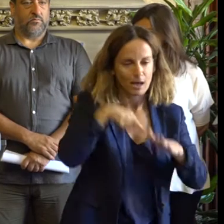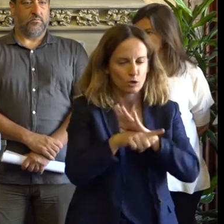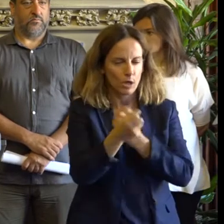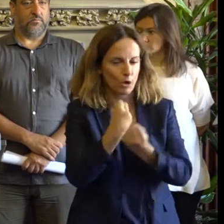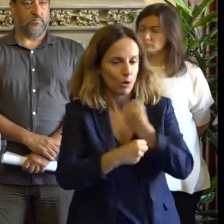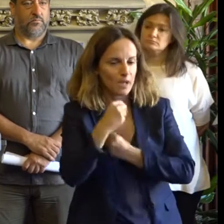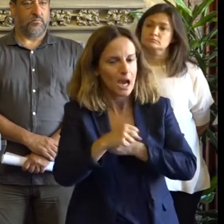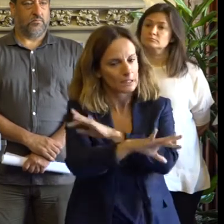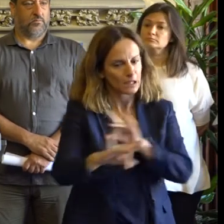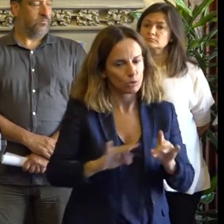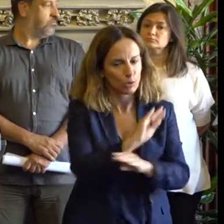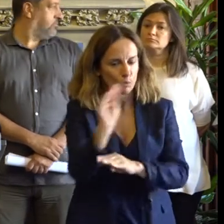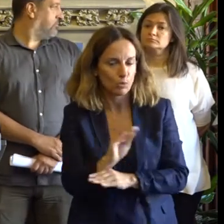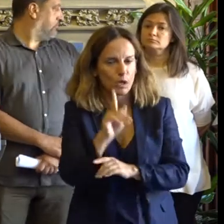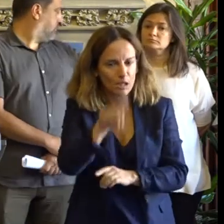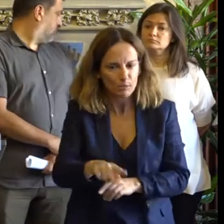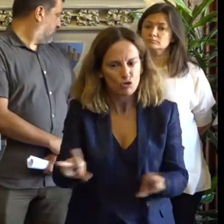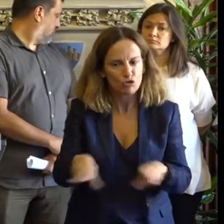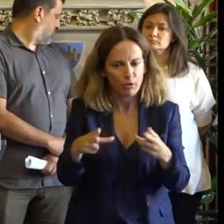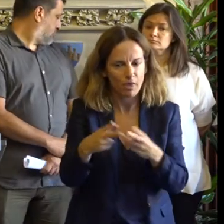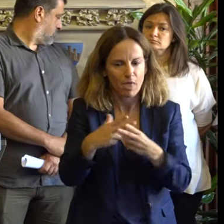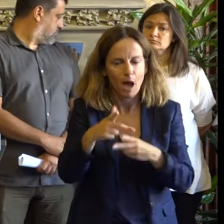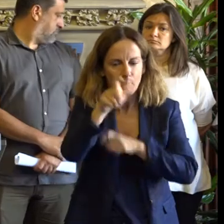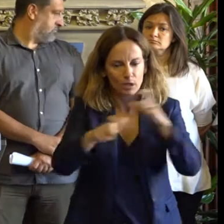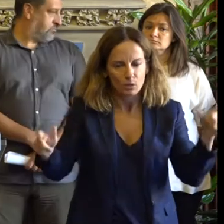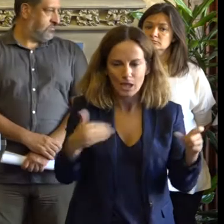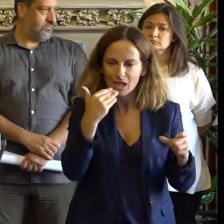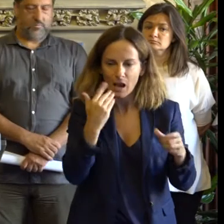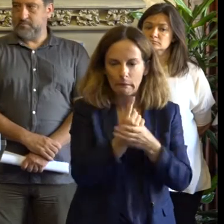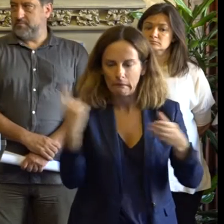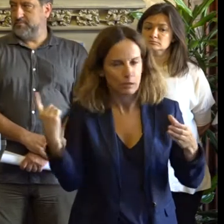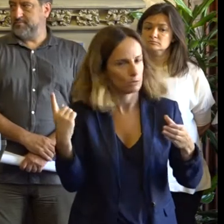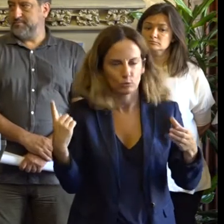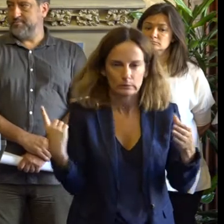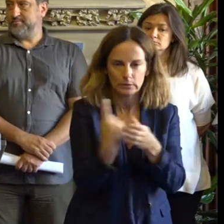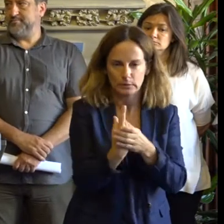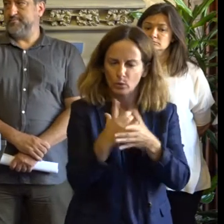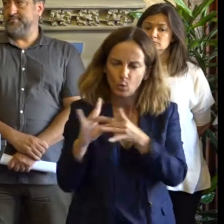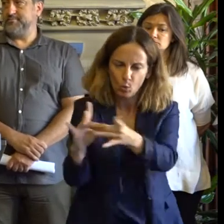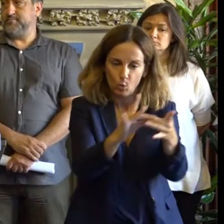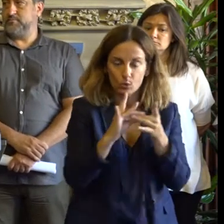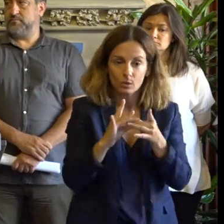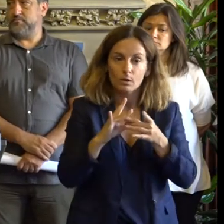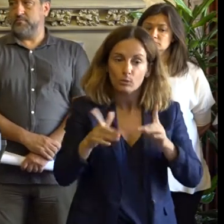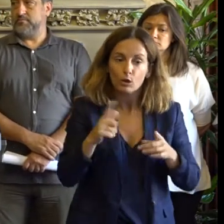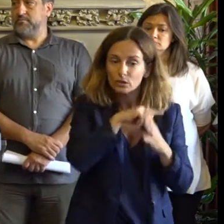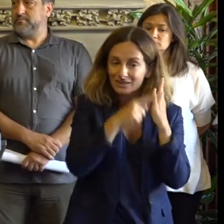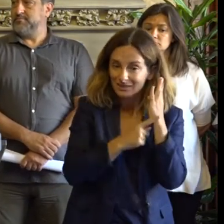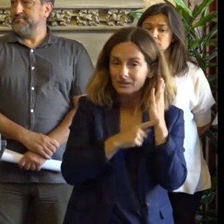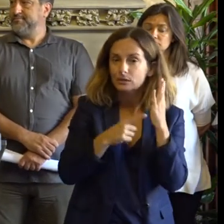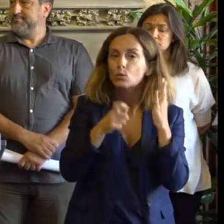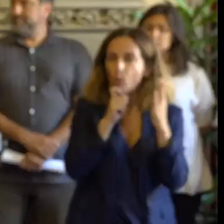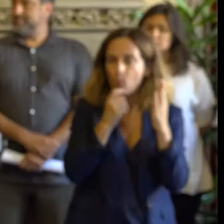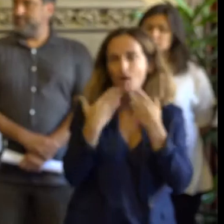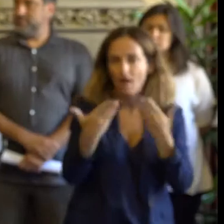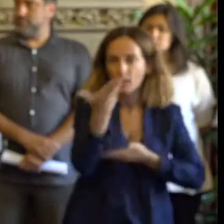social per no deixar ningú darrere. I tot això no serà possible sense la col·laboració dels ajuntaments, com estem fent des del